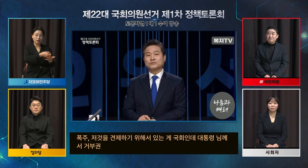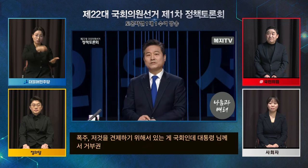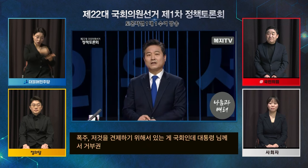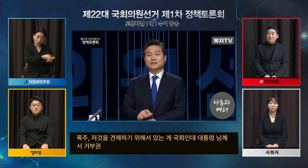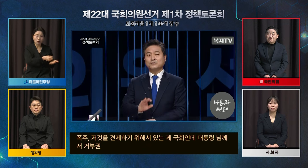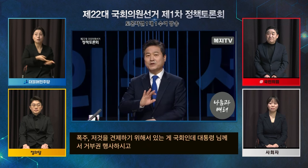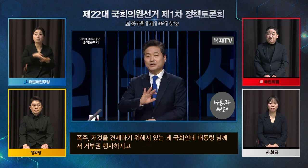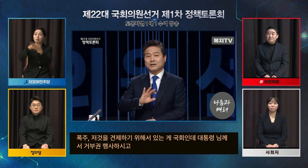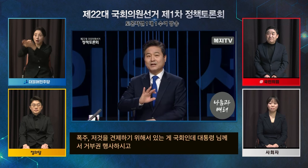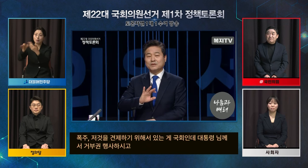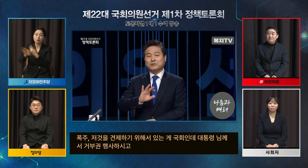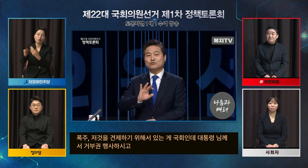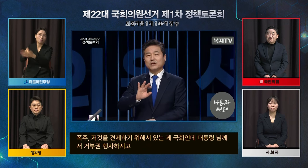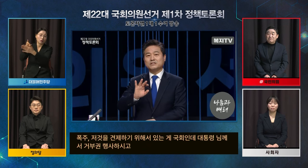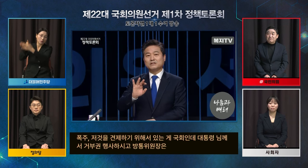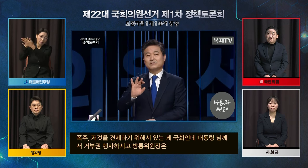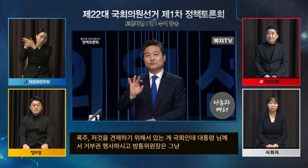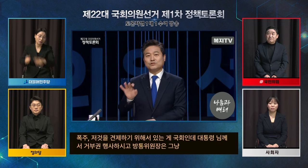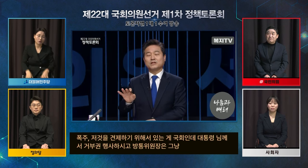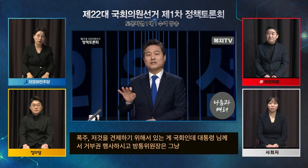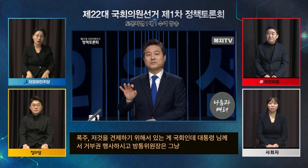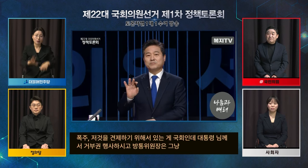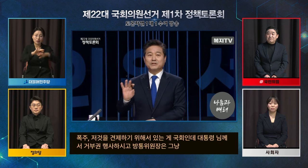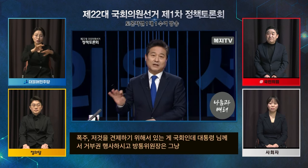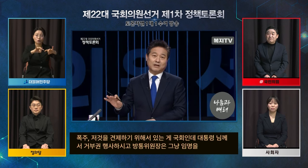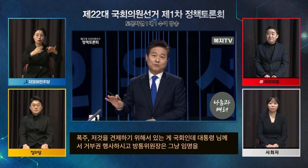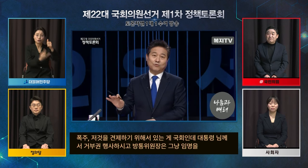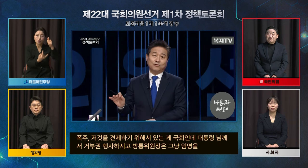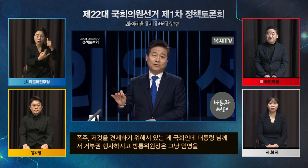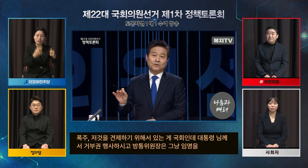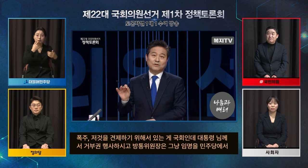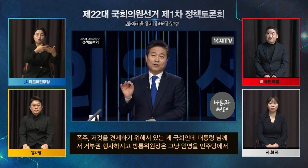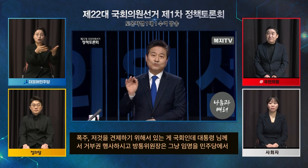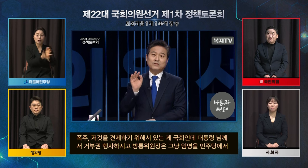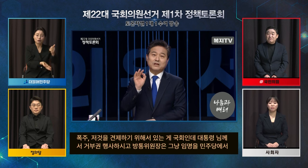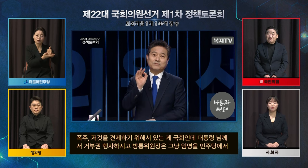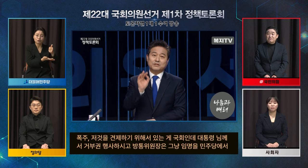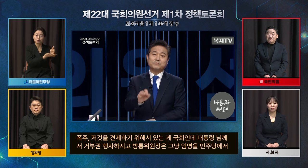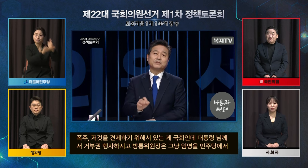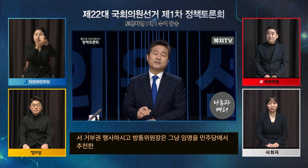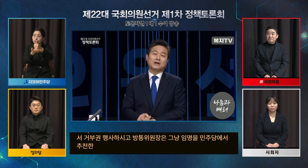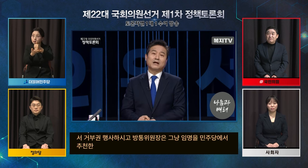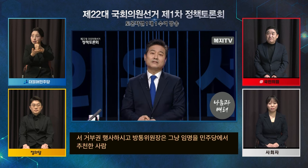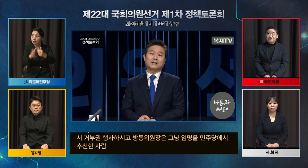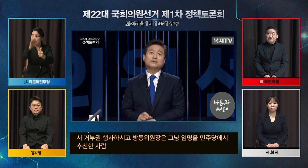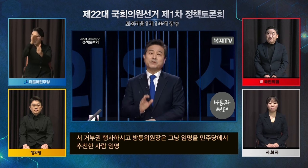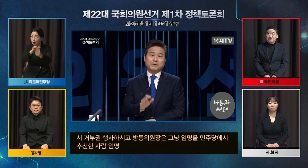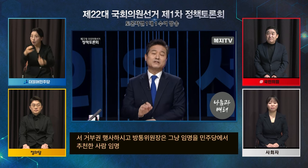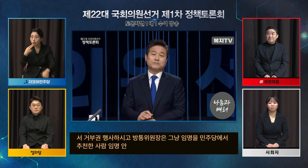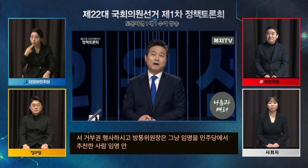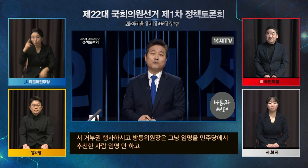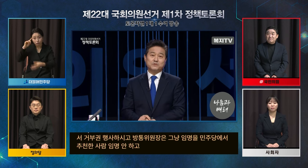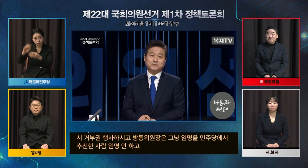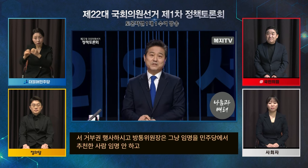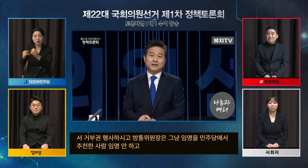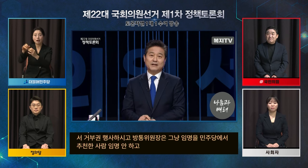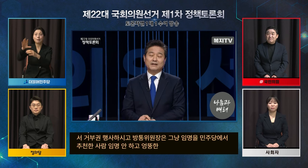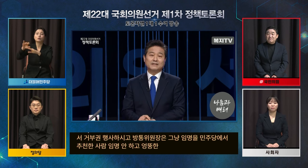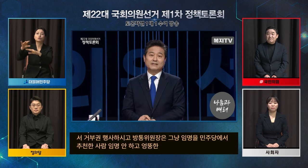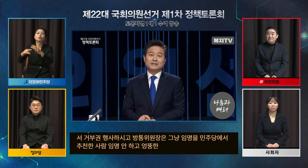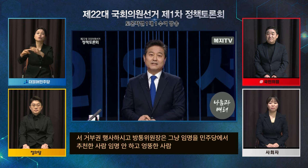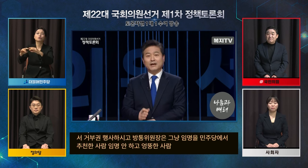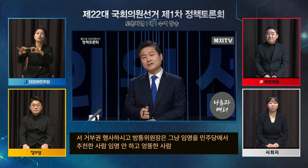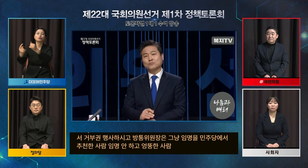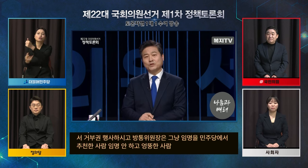같은 경우는 그냥 일명을 민주당에서 추천한 사람은 임명을 안 하고 엉뚱한 사람들을 임명을 한다. 이런 비판을 지금 받고 있습니다.